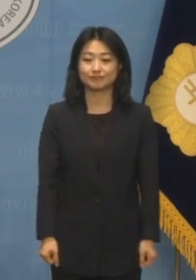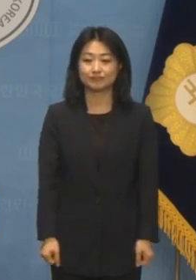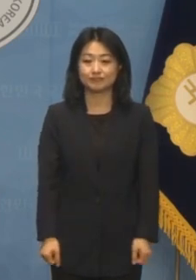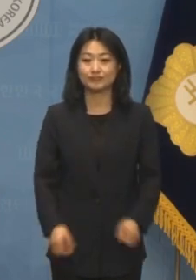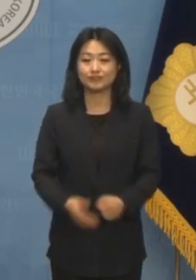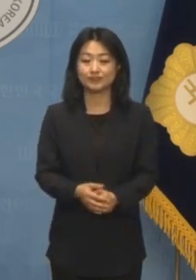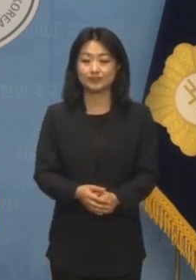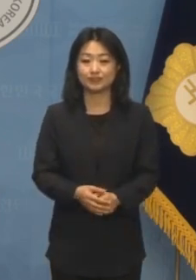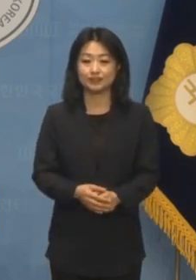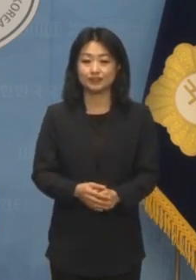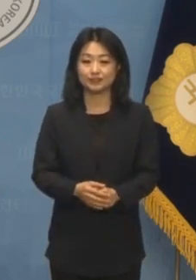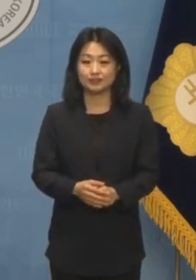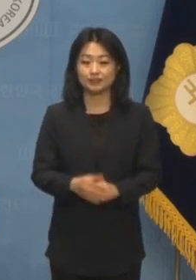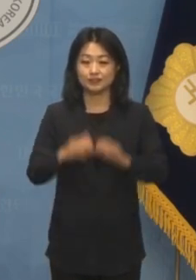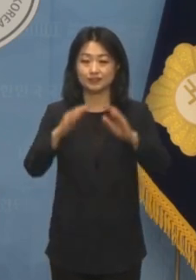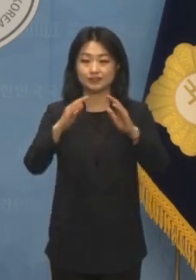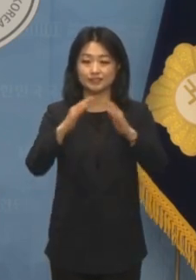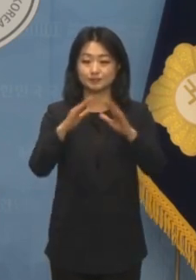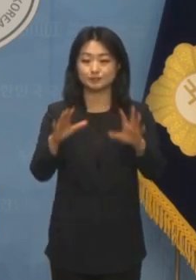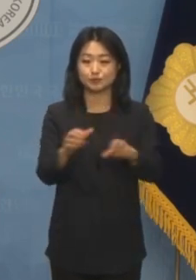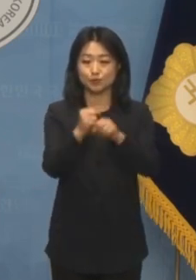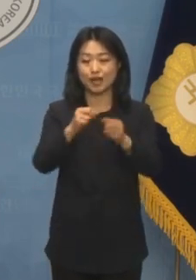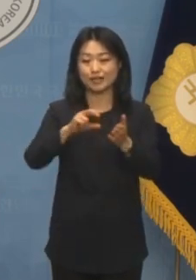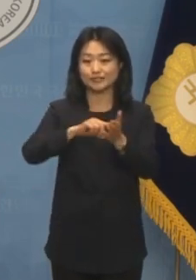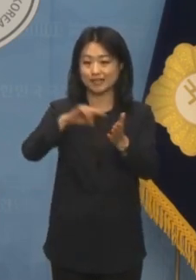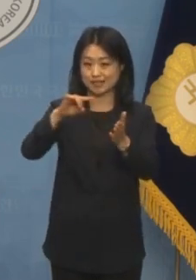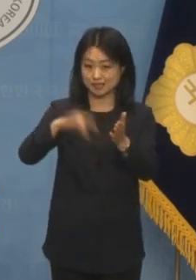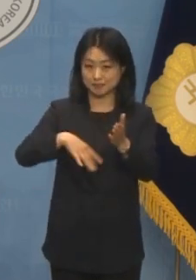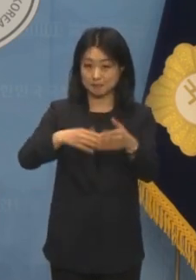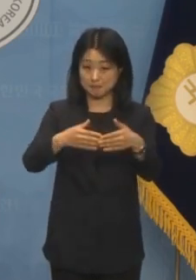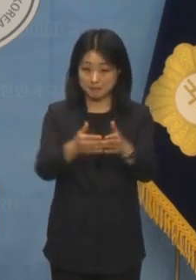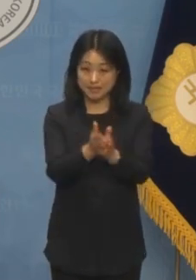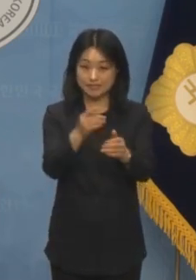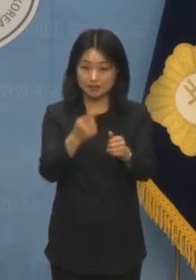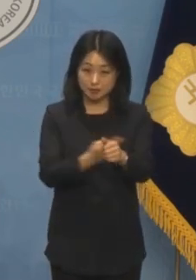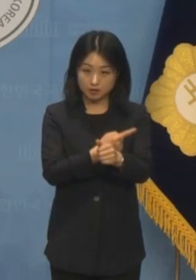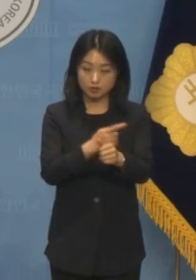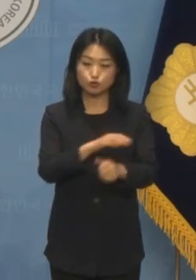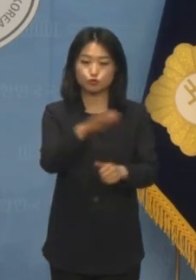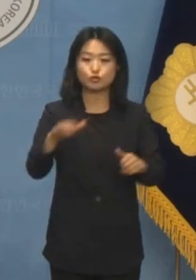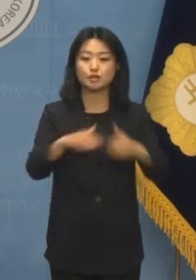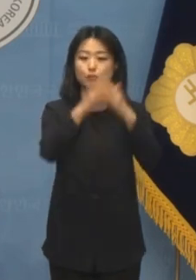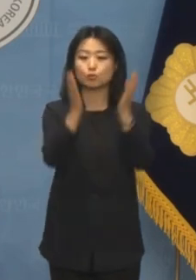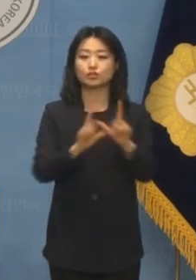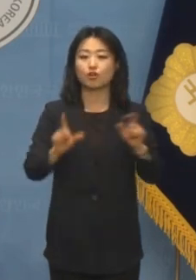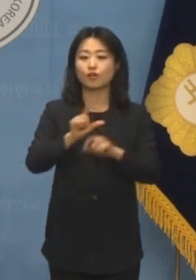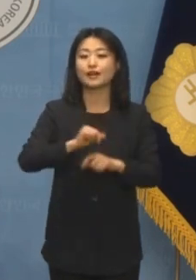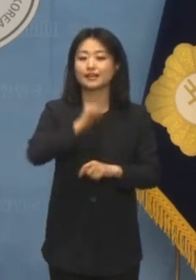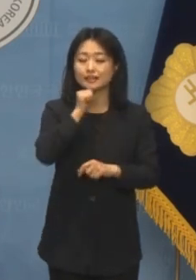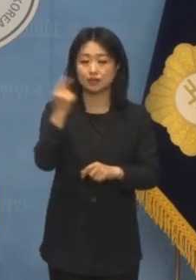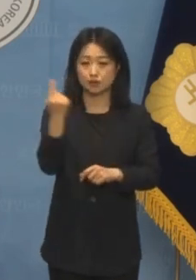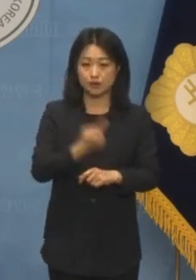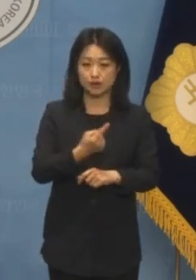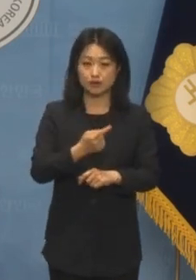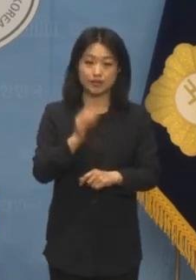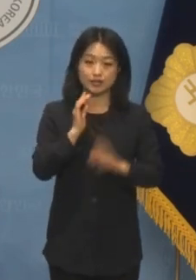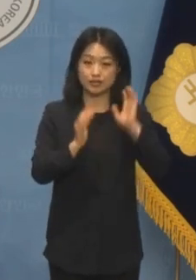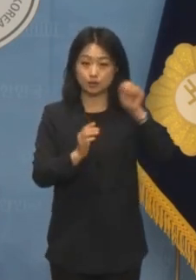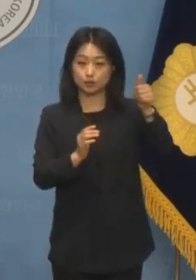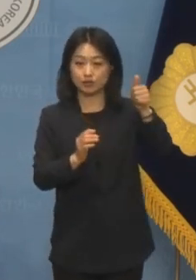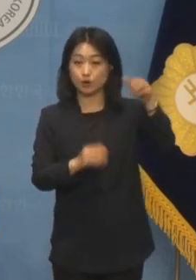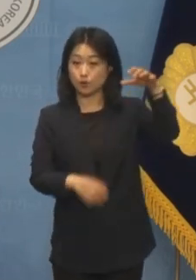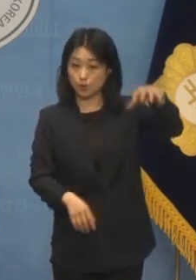종부세 폐지는 우리 모두를 더 가난하게 만들 것입니다. 최근 대통령실이